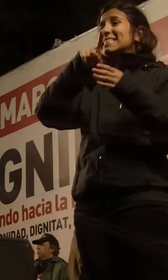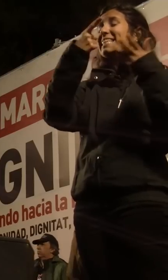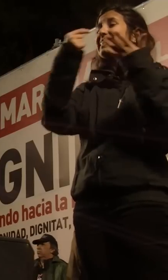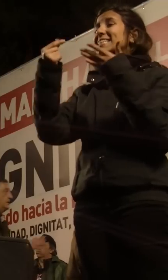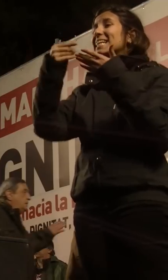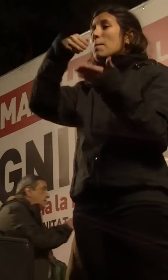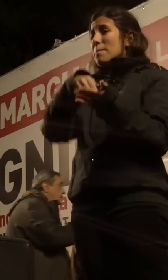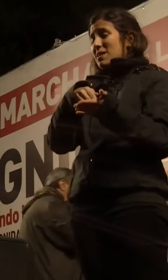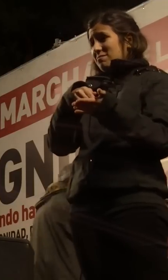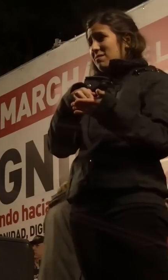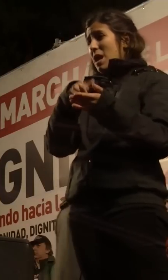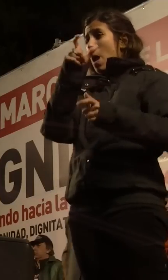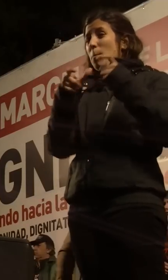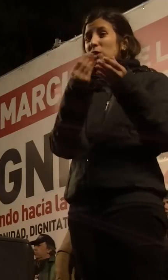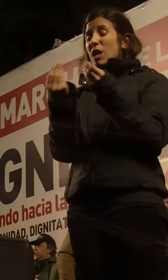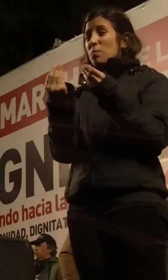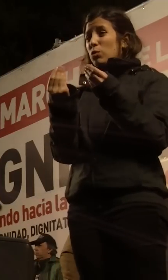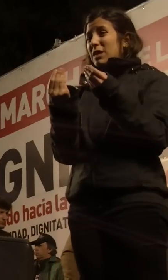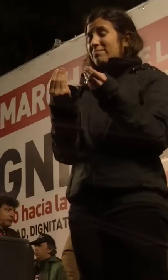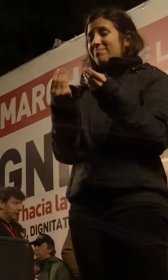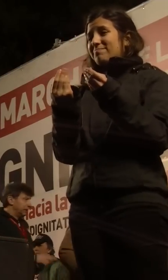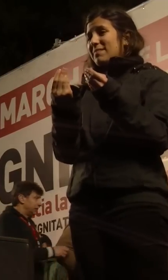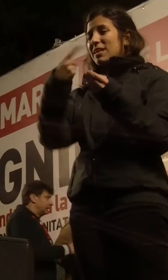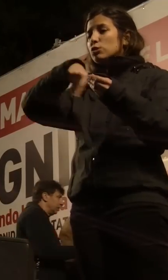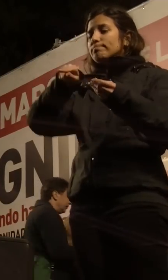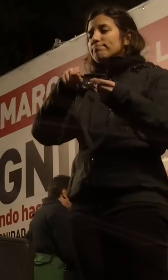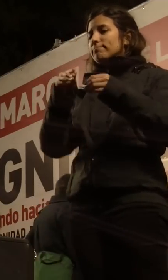Muchos, para nuestra desgracia, tirándose por las ventanas.